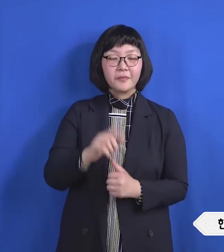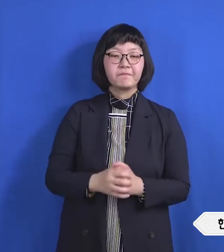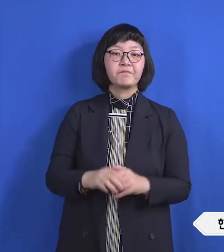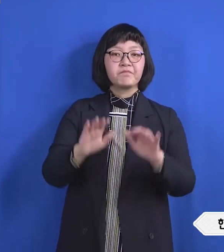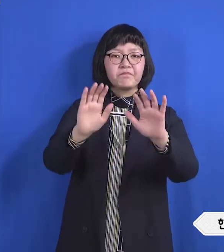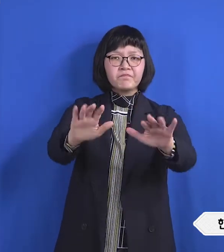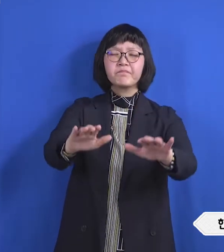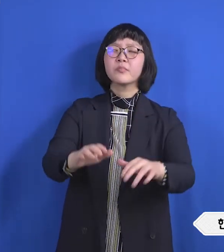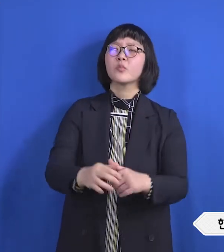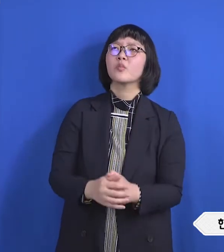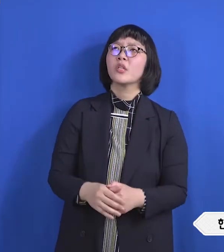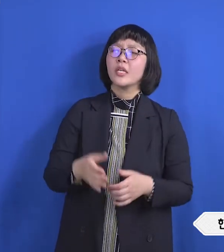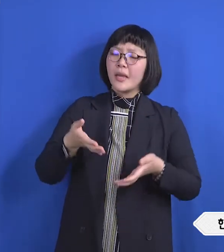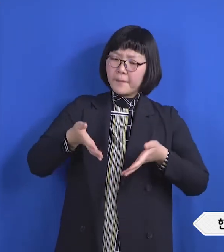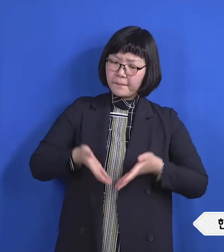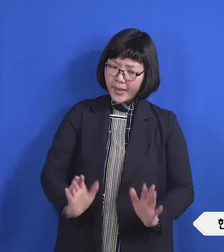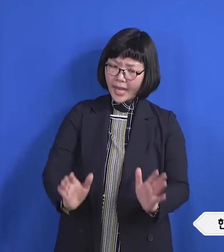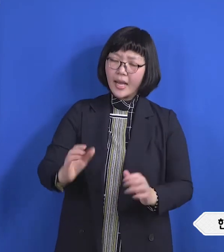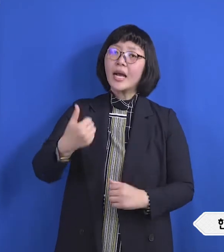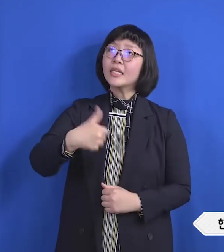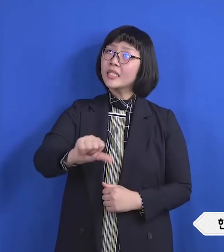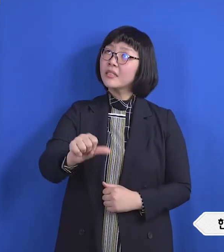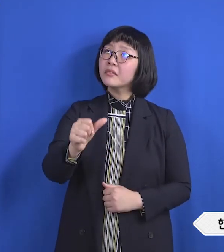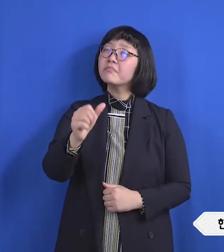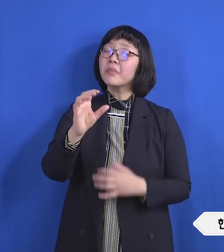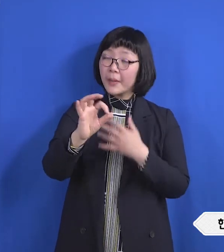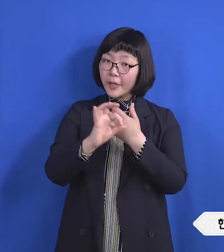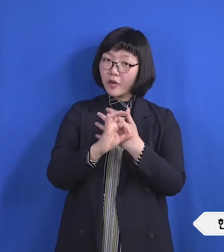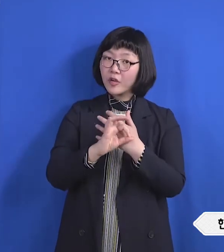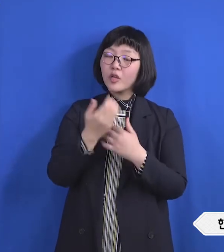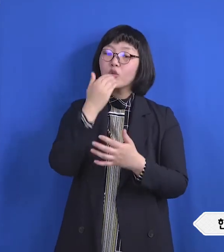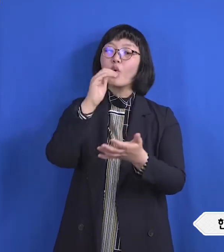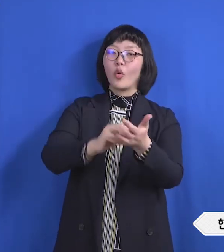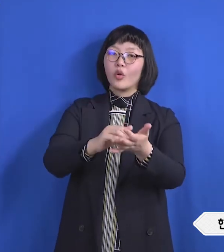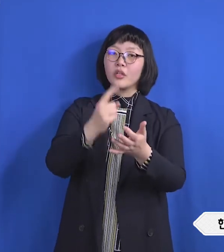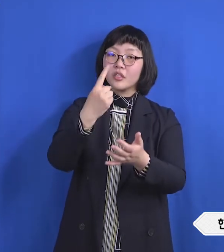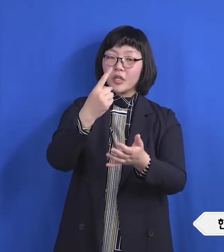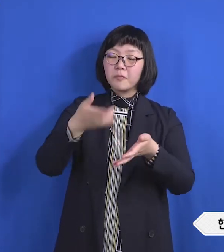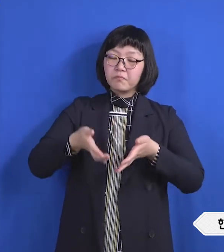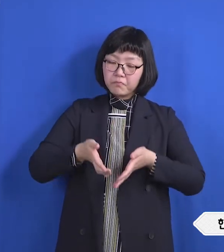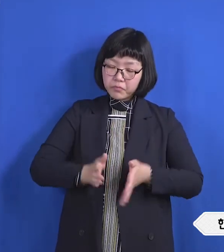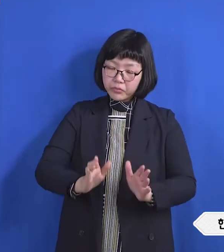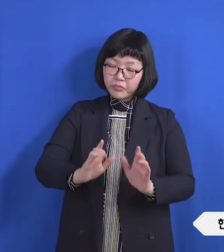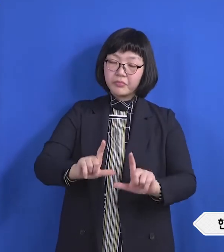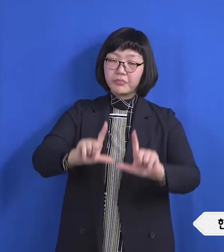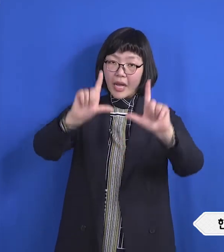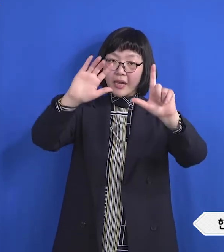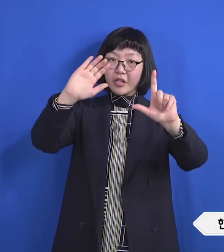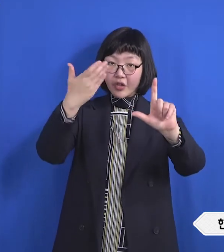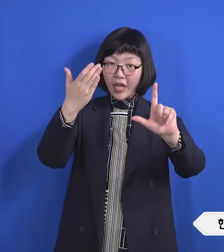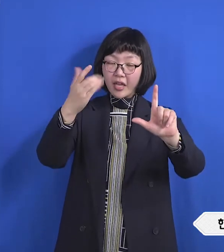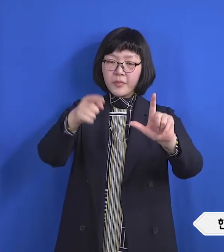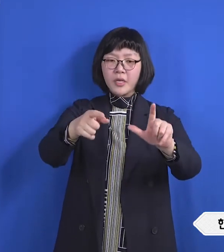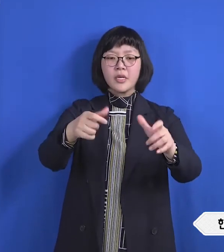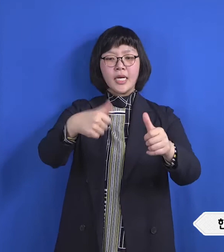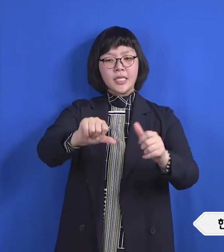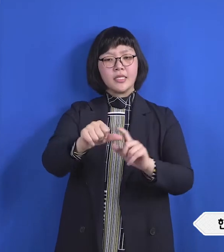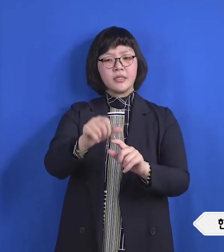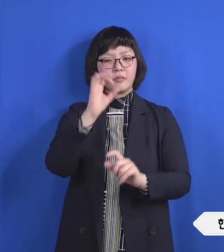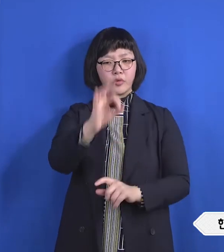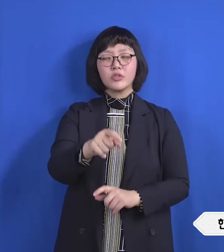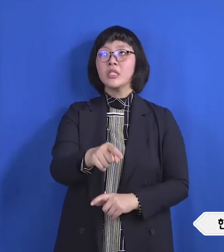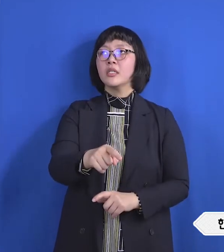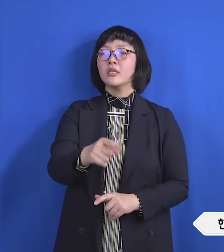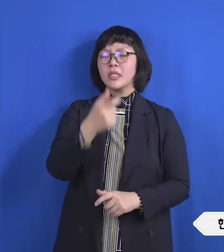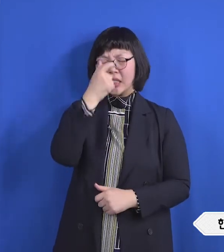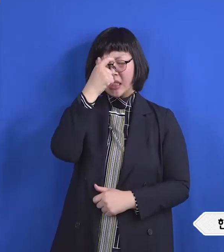그러면 딱 아들을 낳아서 그 아들이 돌이 됐는데 목사님 말씀대로 하면 그 아들 붙들고 이 아들 딸 되게 해주십시오 하면 눈앞에서 딸이